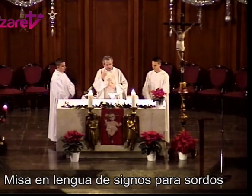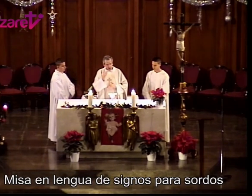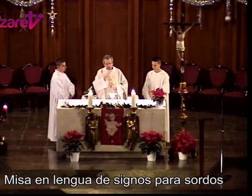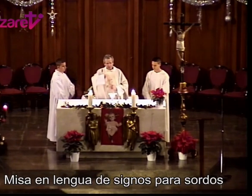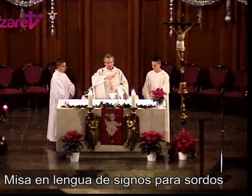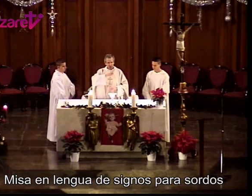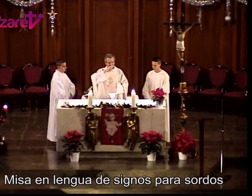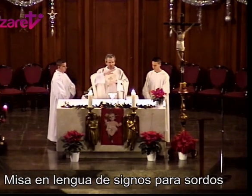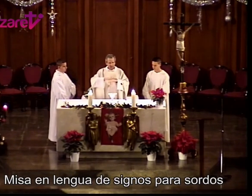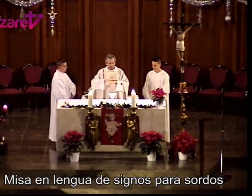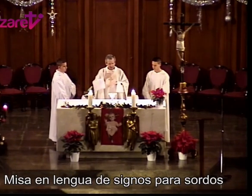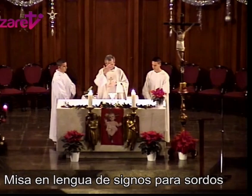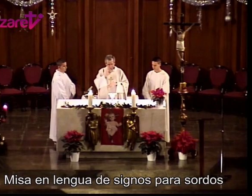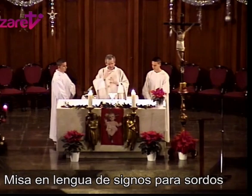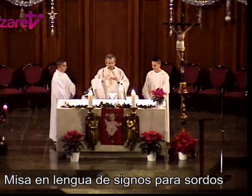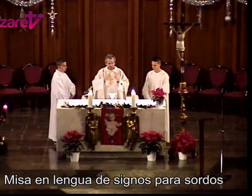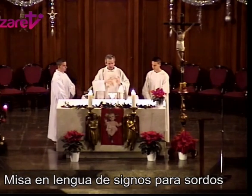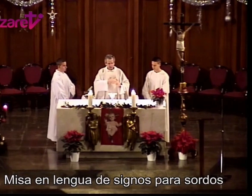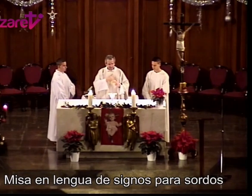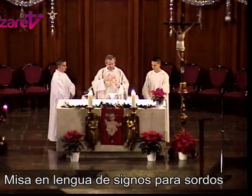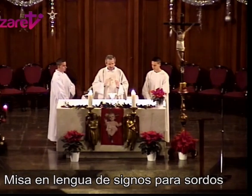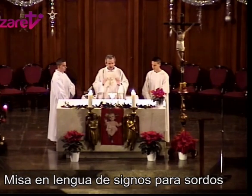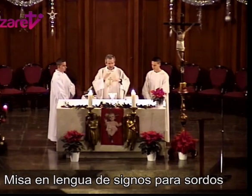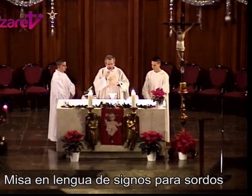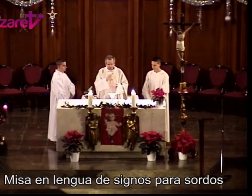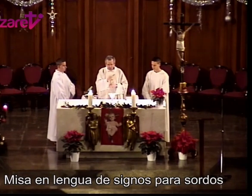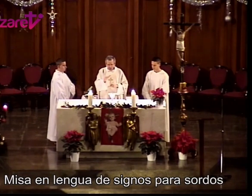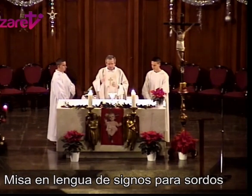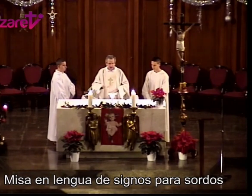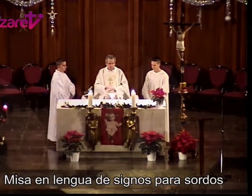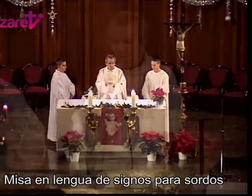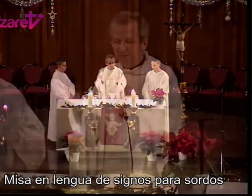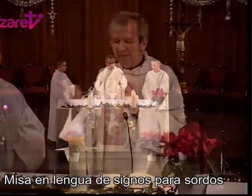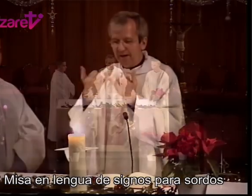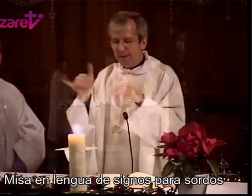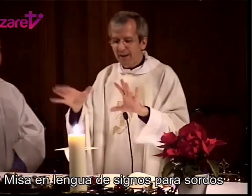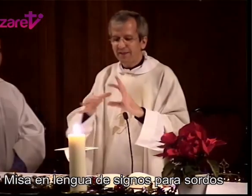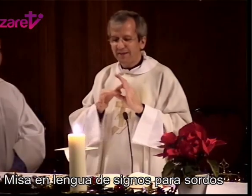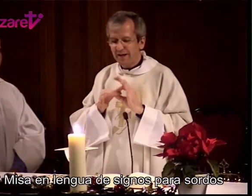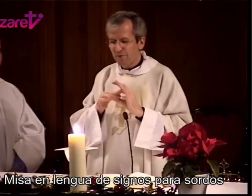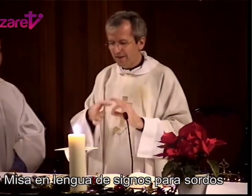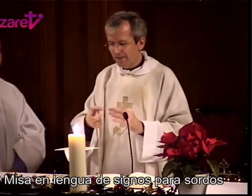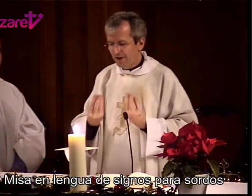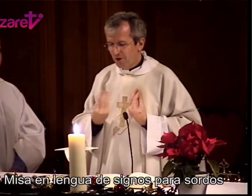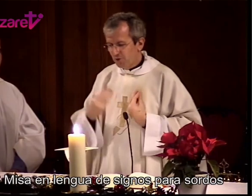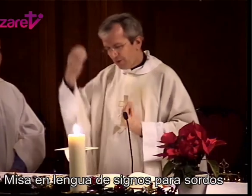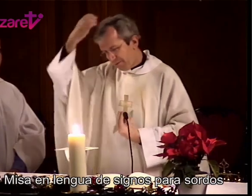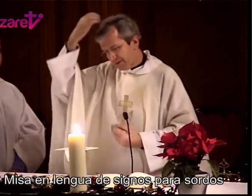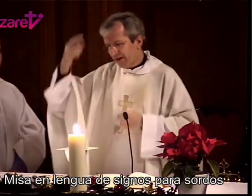no mires nuestros pecados, sino la fe de toda tu Iglesia, y conforme a tu palabra, concédele la paz y la unidad. Tú que vives y reinas